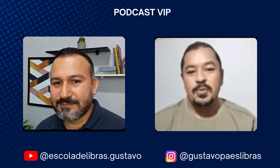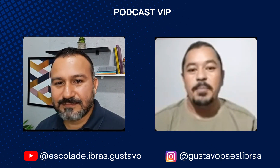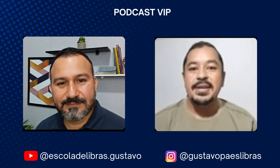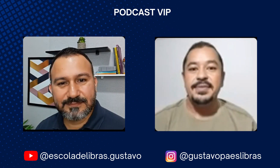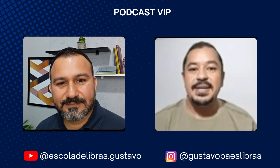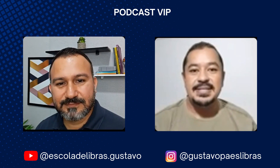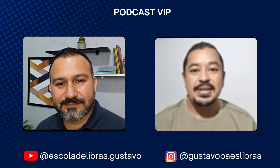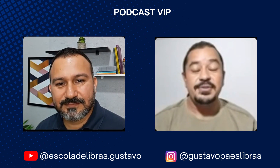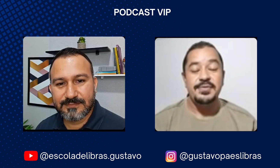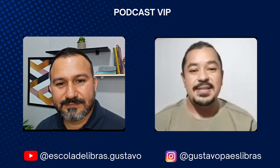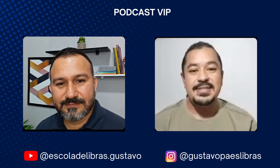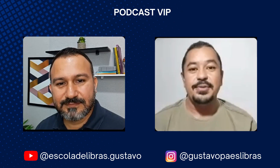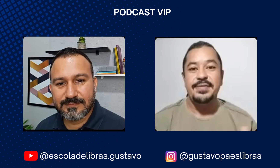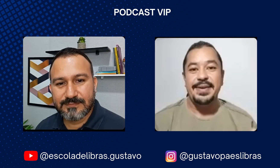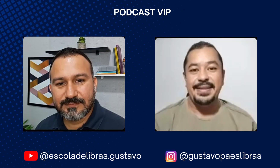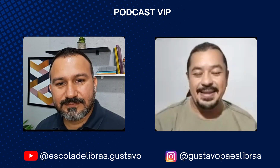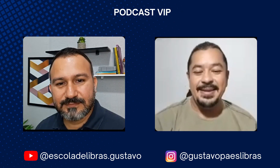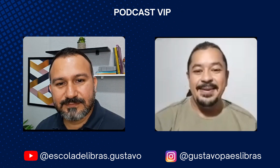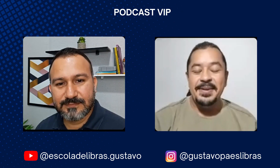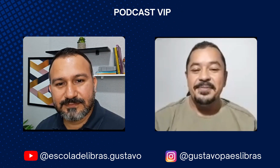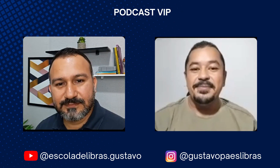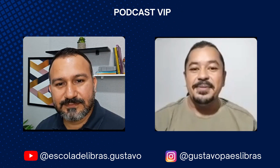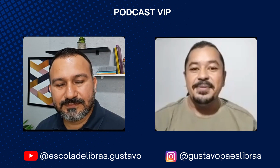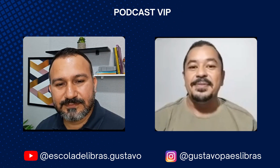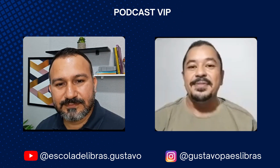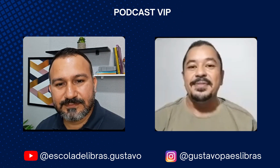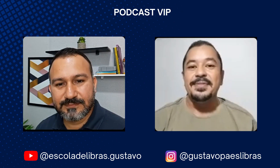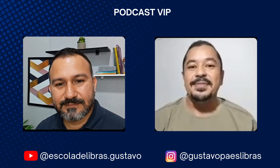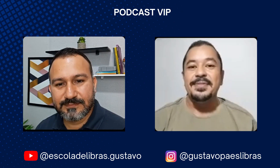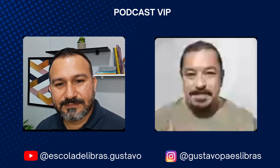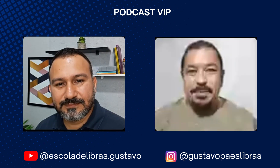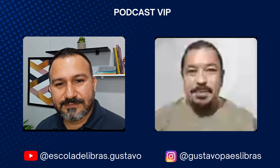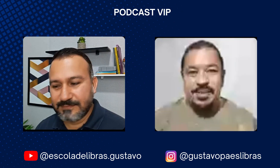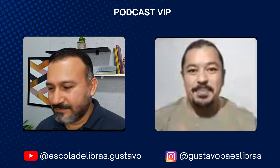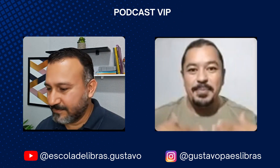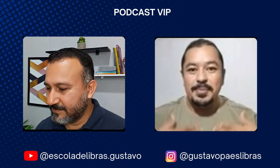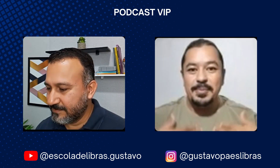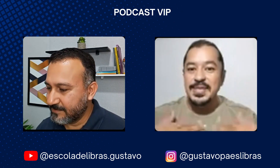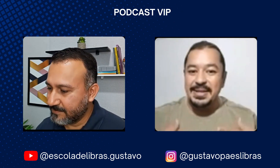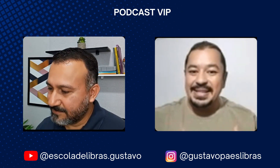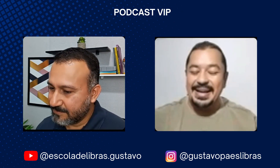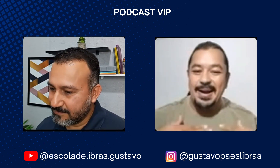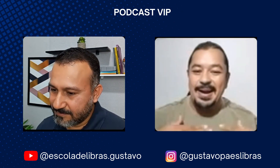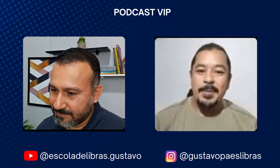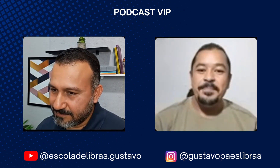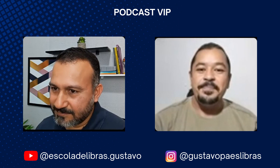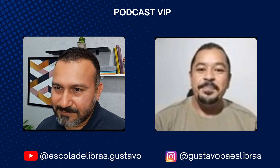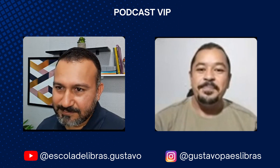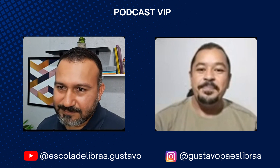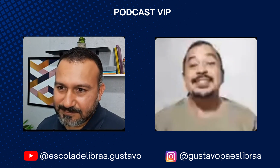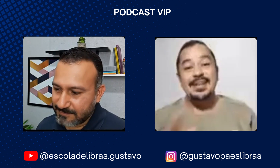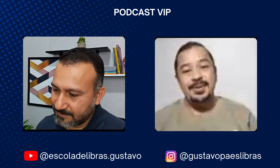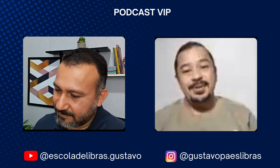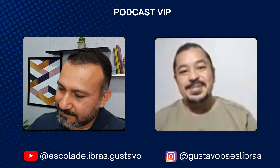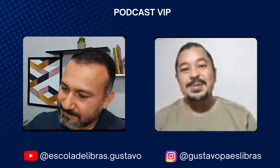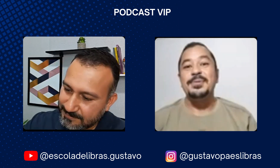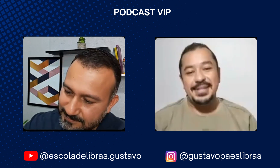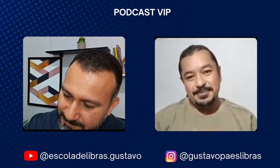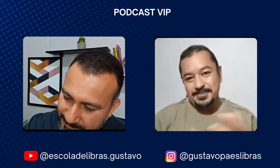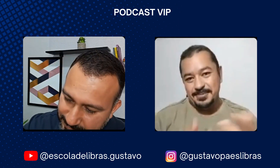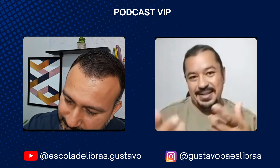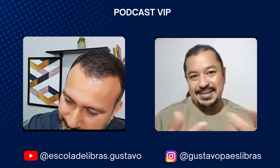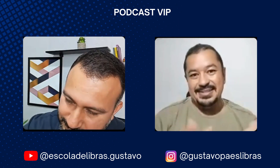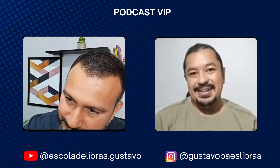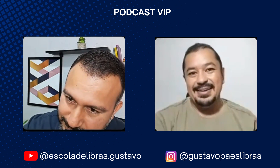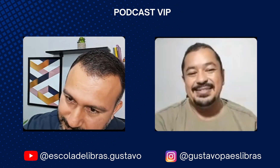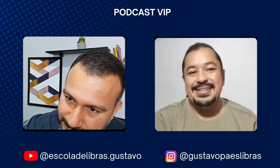nós mesmos como é que vai ser, onde vai ser, o que vai ser melhor, porque a gente vai conseguir manter a calma. E se não, acontecer